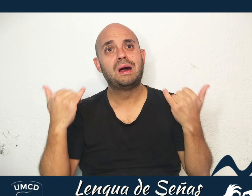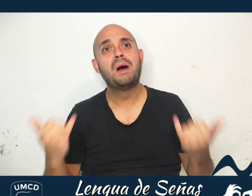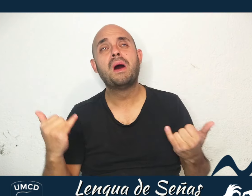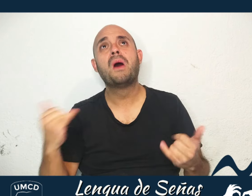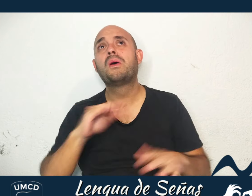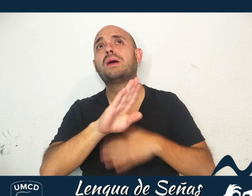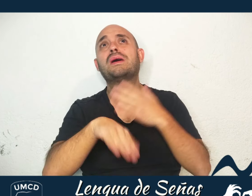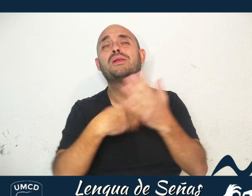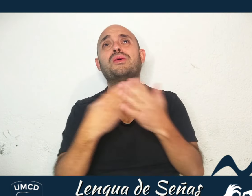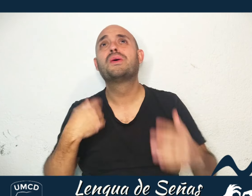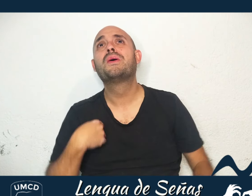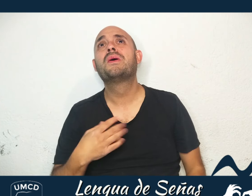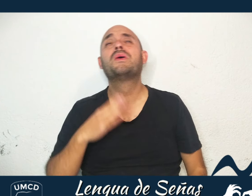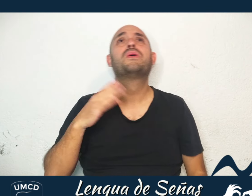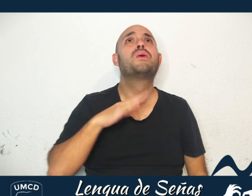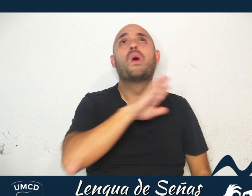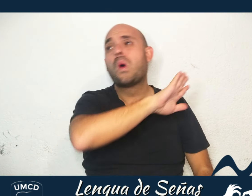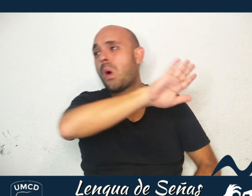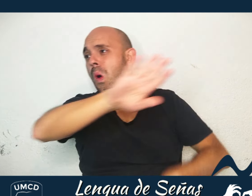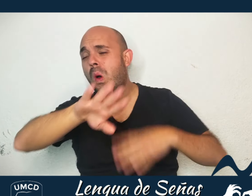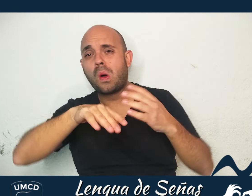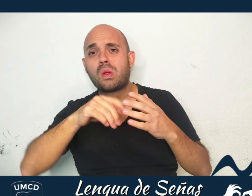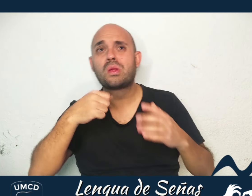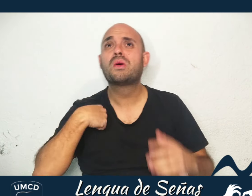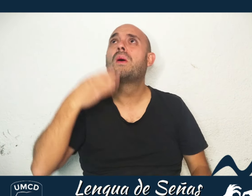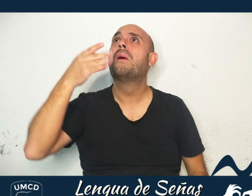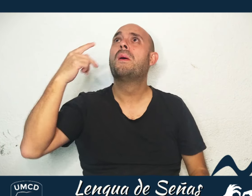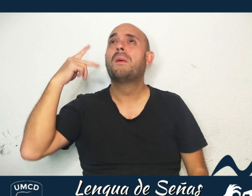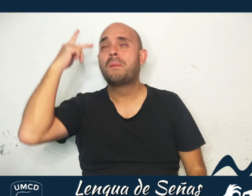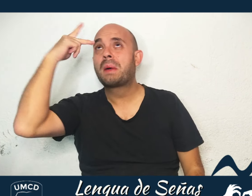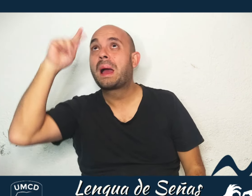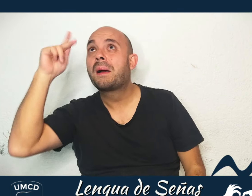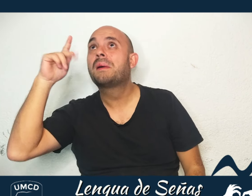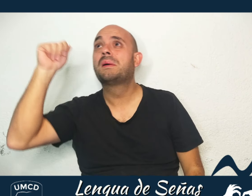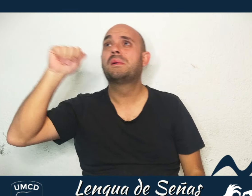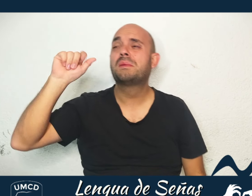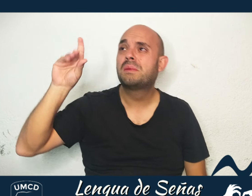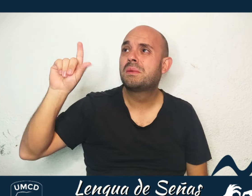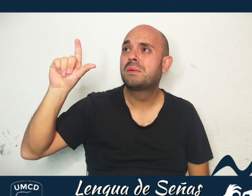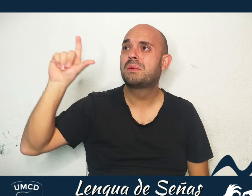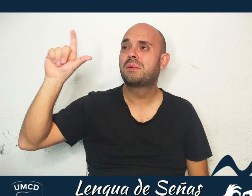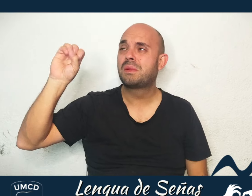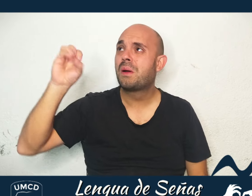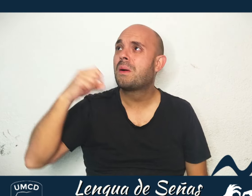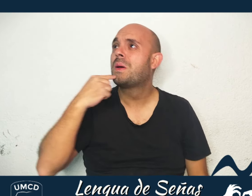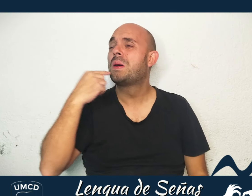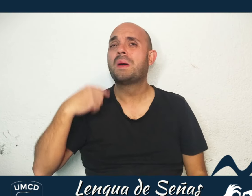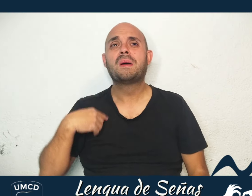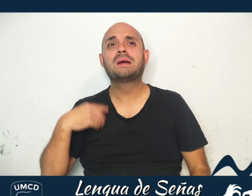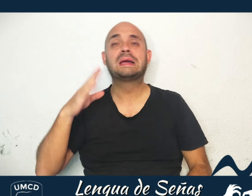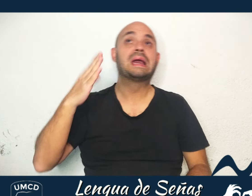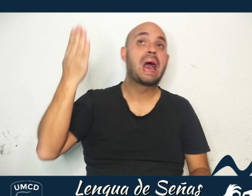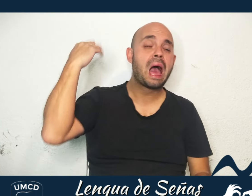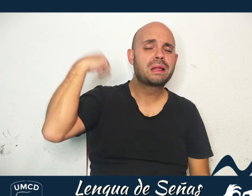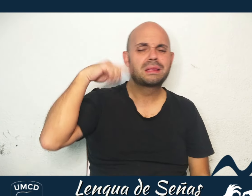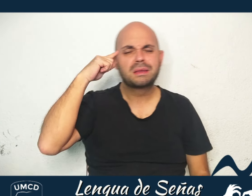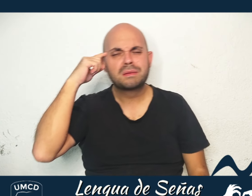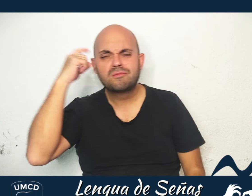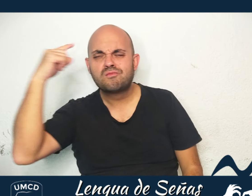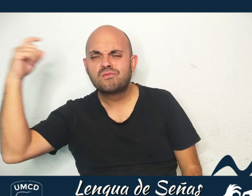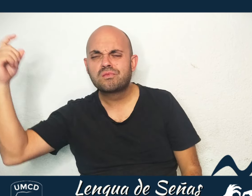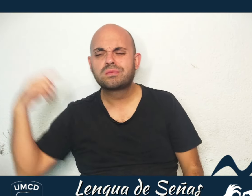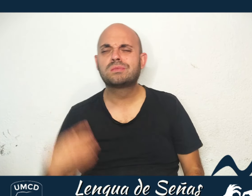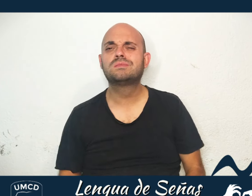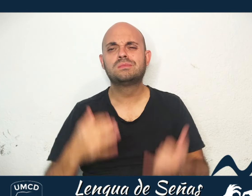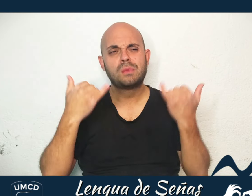este tercer cielo, a donde llegó en su momento Pablo, tal en visión, y no sabemos cómo él dice, sin cuerpo o